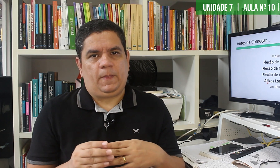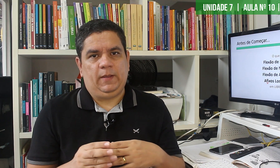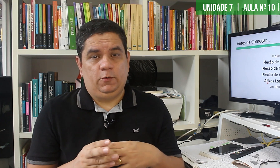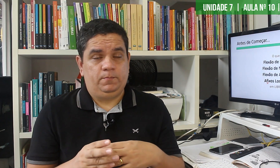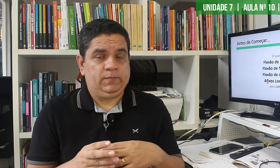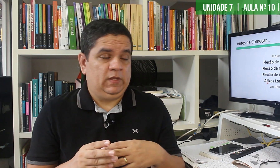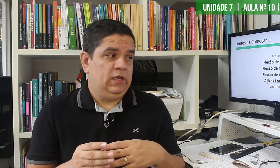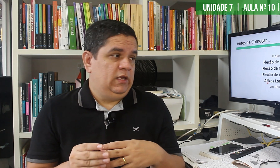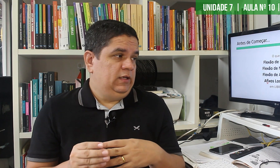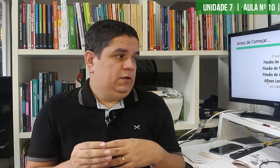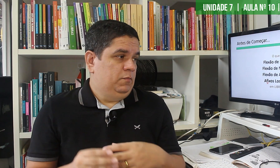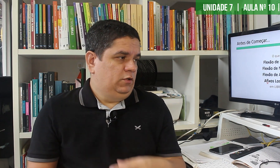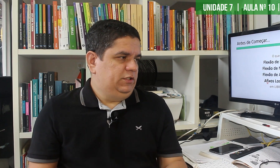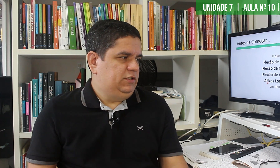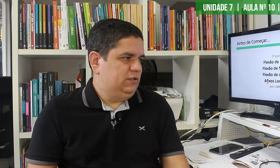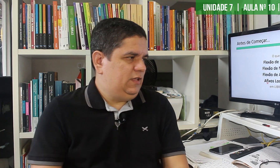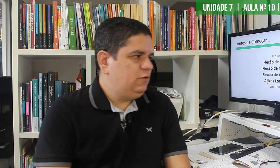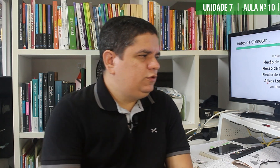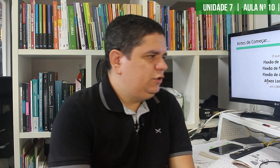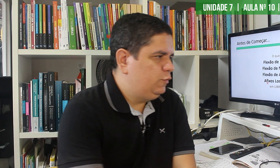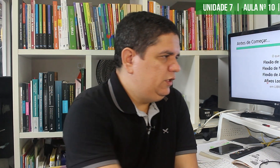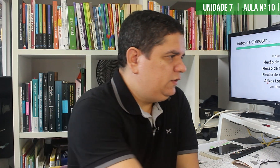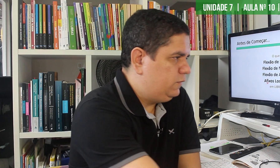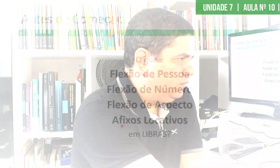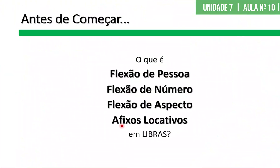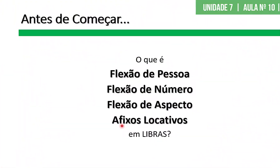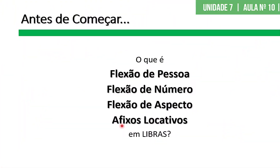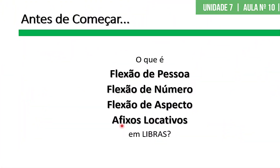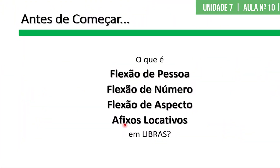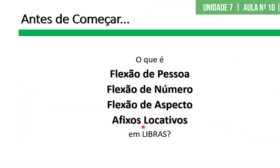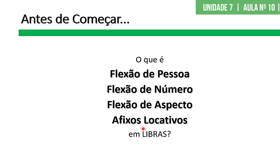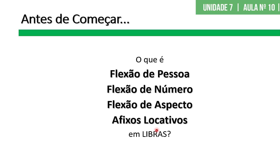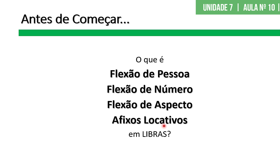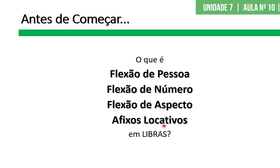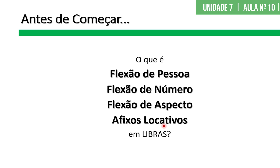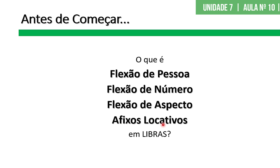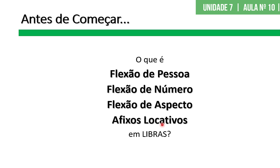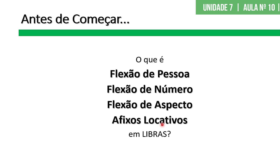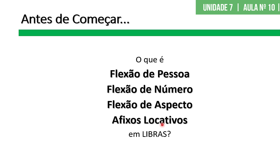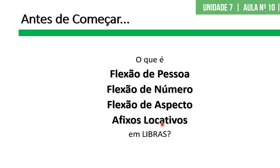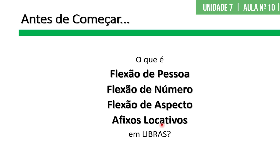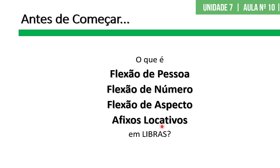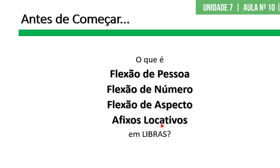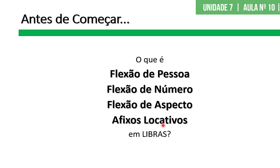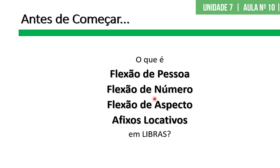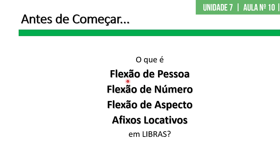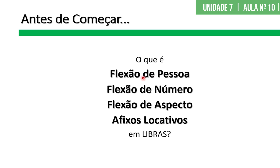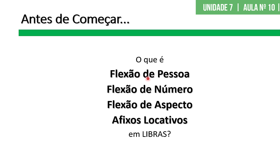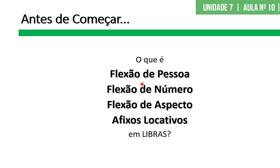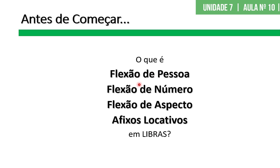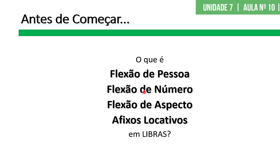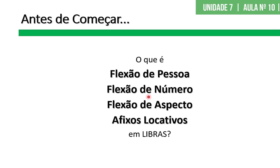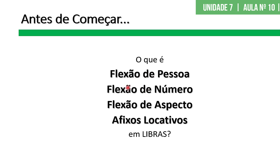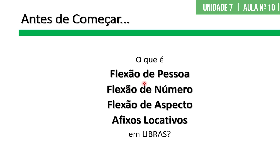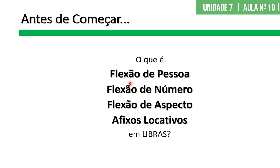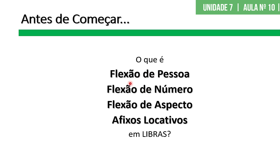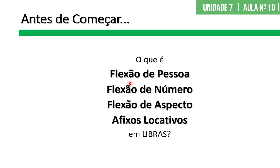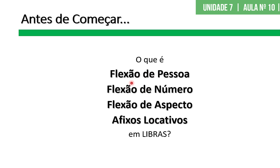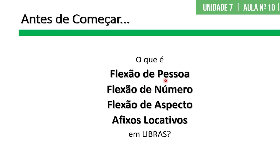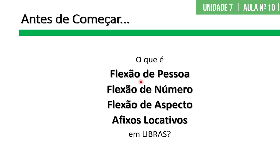bom? Bom, gente, tendo dito isso em Libras, né? Tendo dito isso, tendo